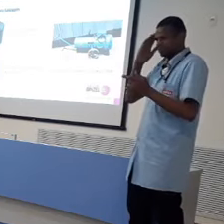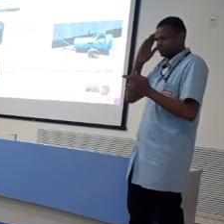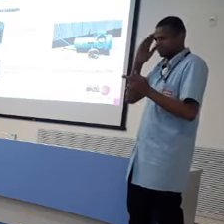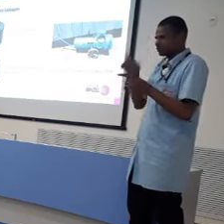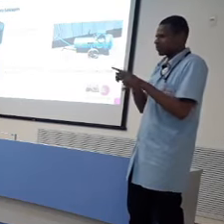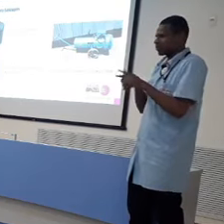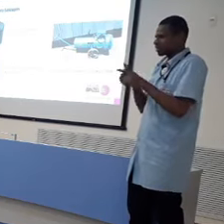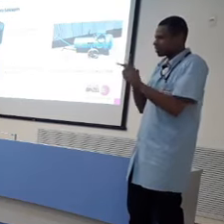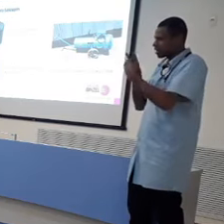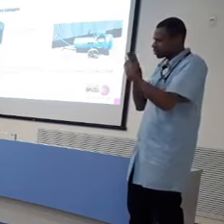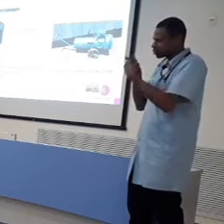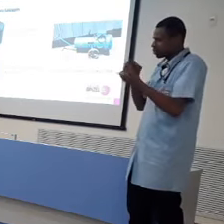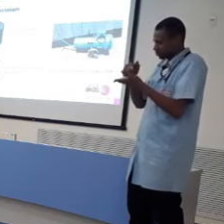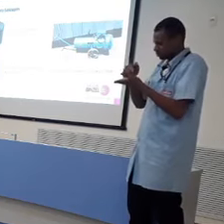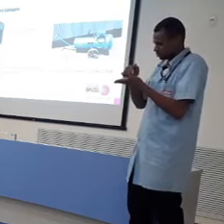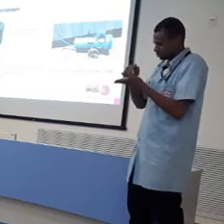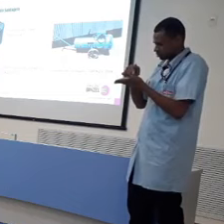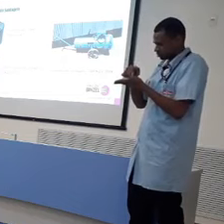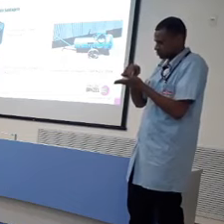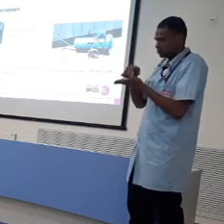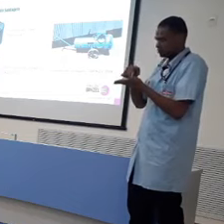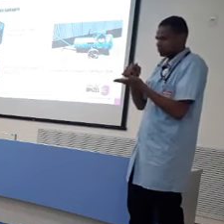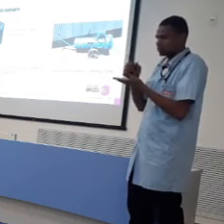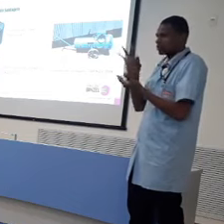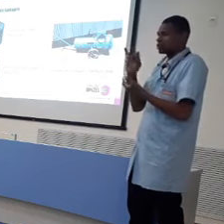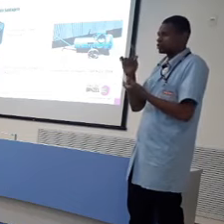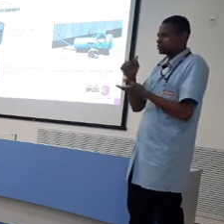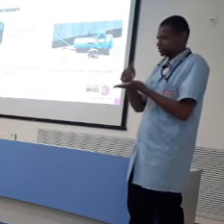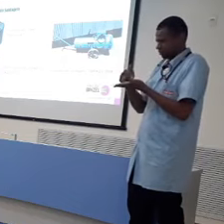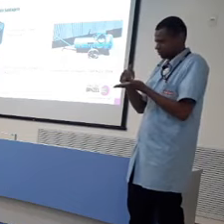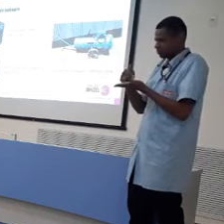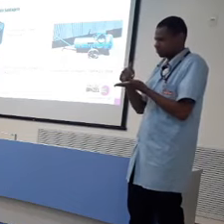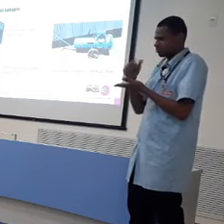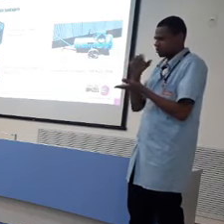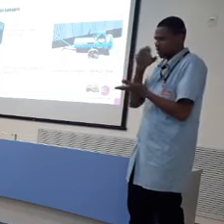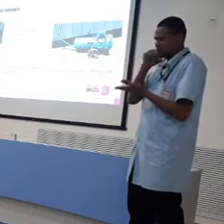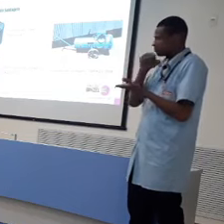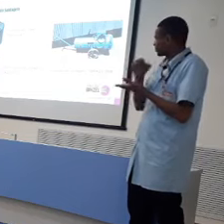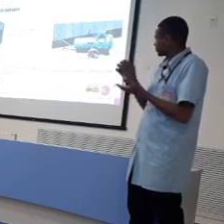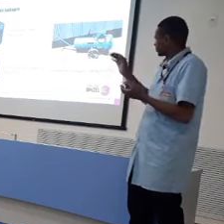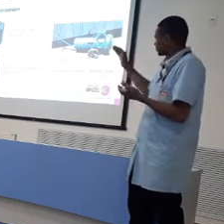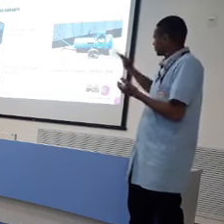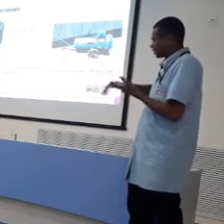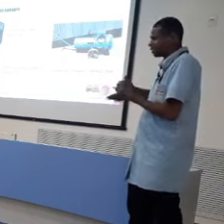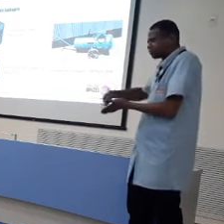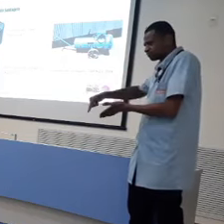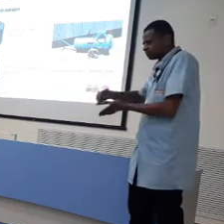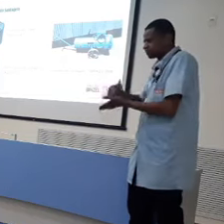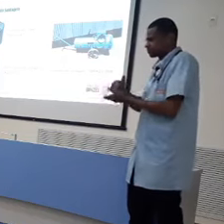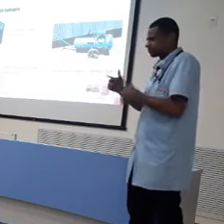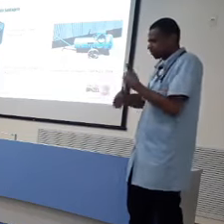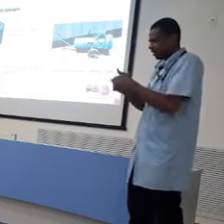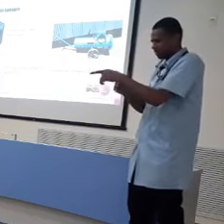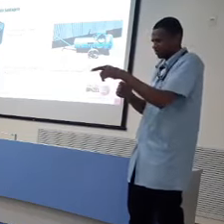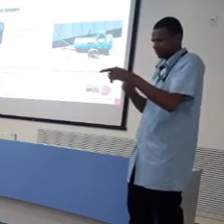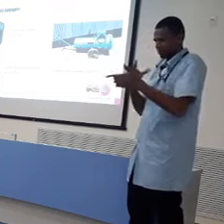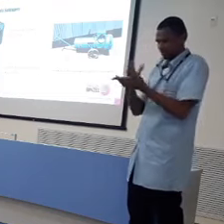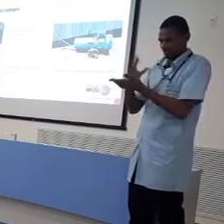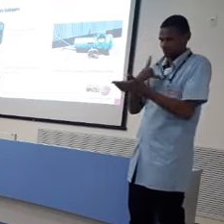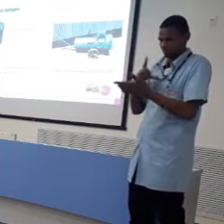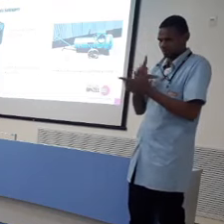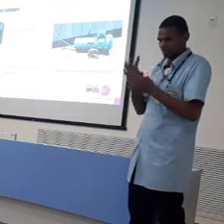encosta e levanta que ela já abre o processo TIG. Já essa daqui não, você teria que riscar no caso, né?